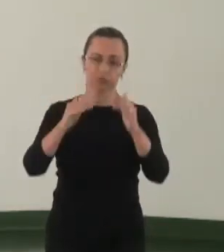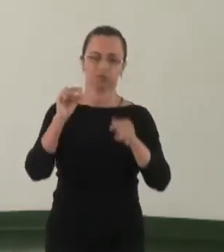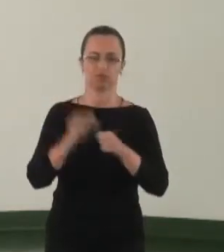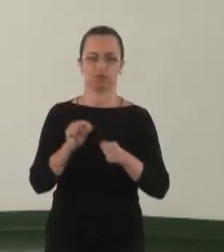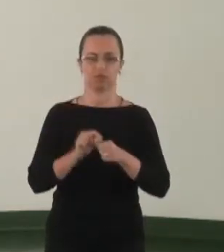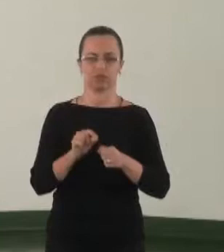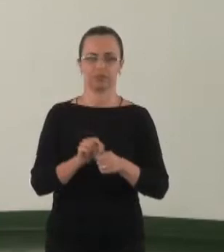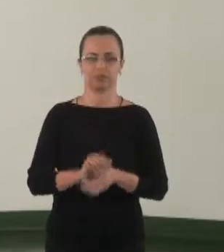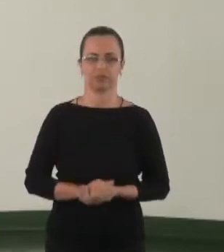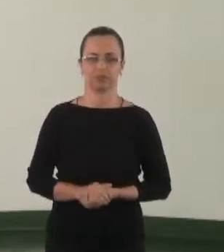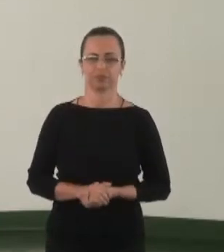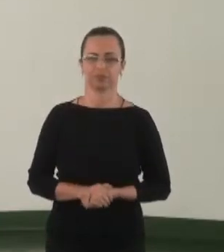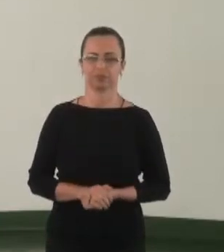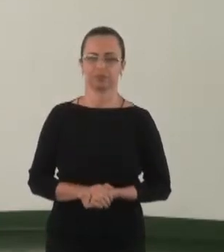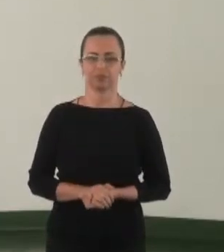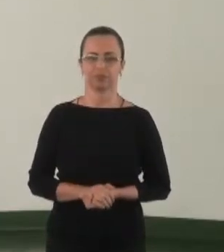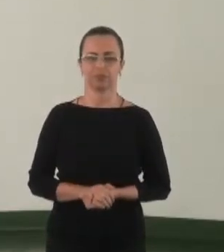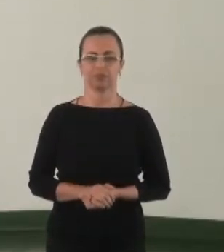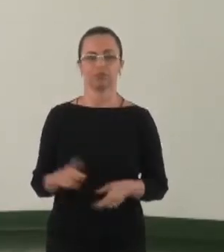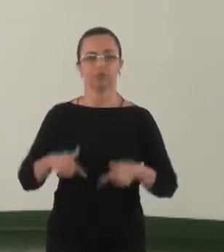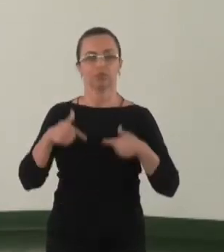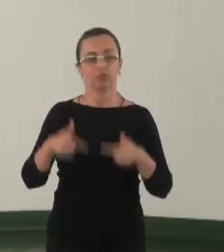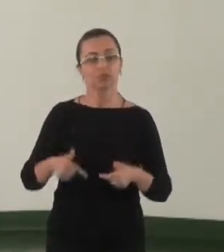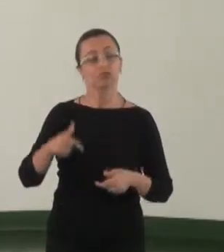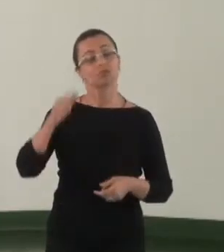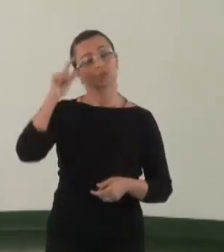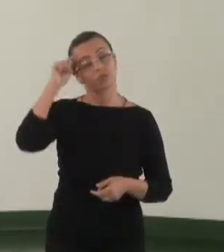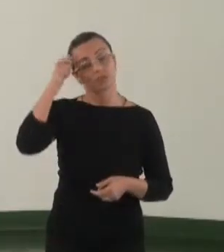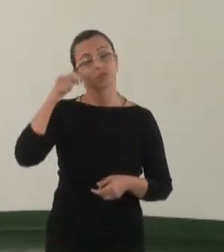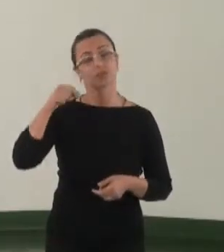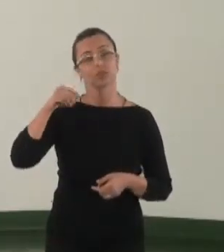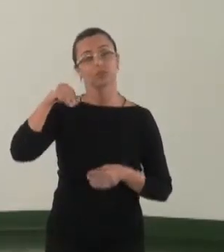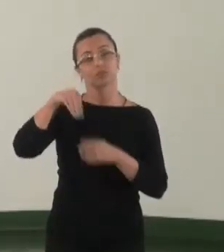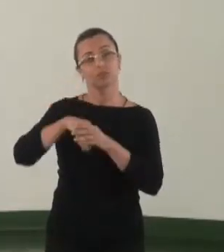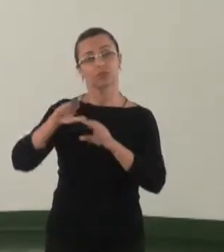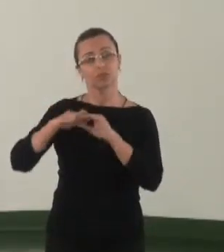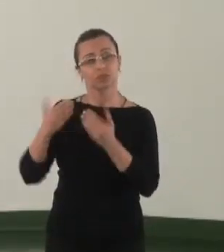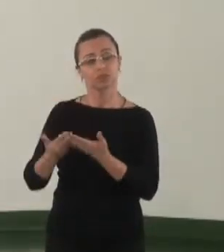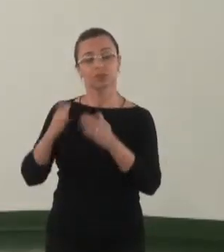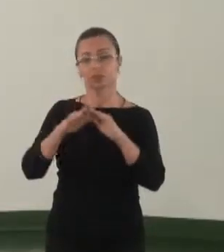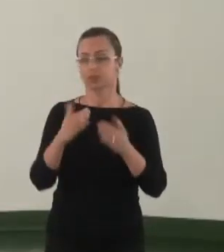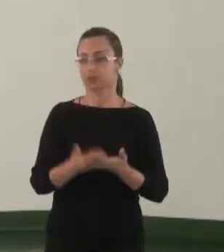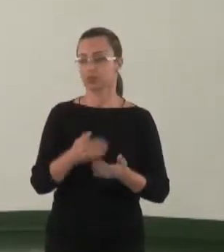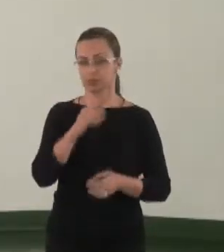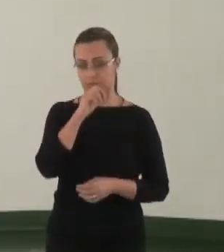deve se fazer. Enfrentamento do racismo nas escolas, em relação... Oi?